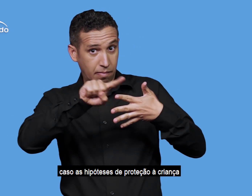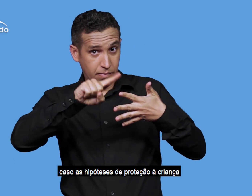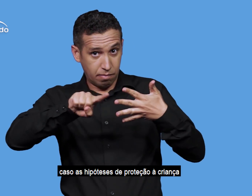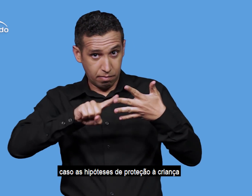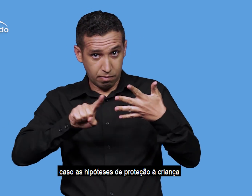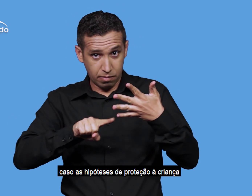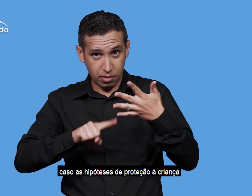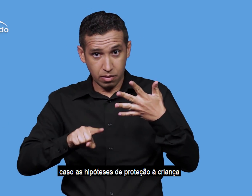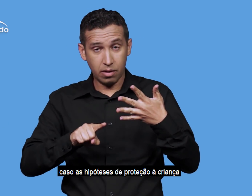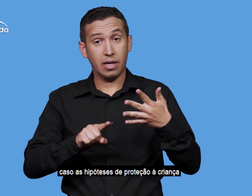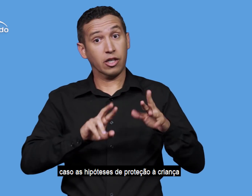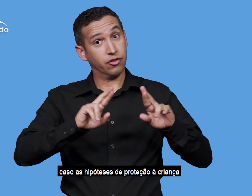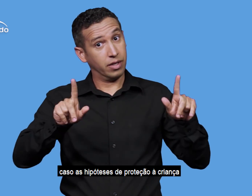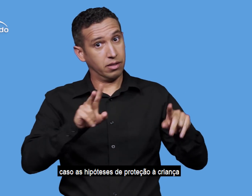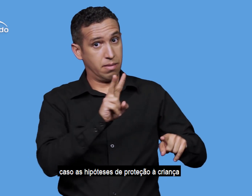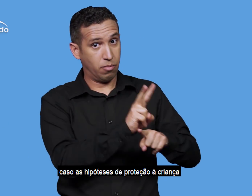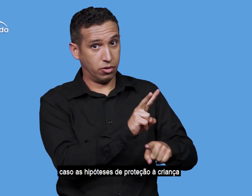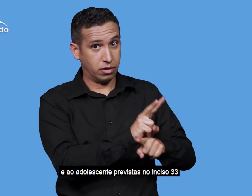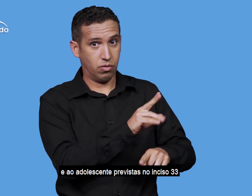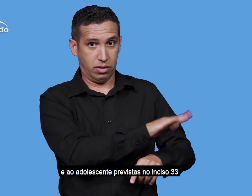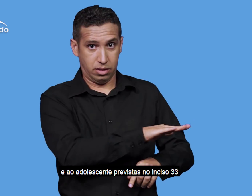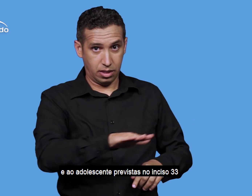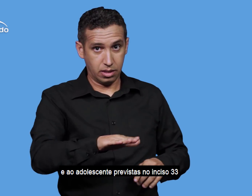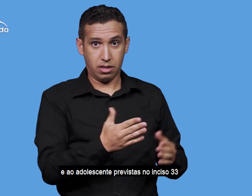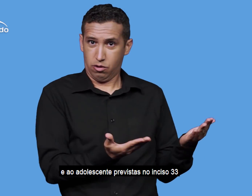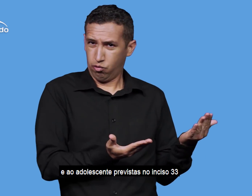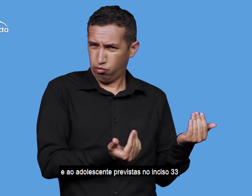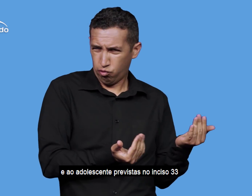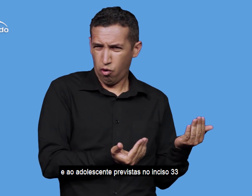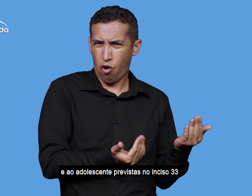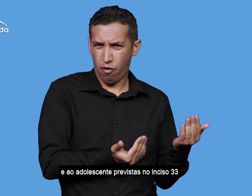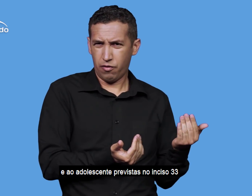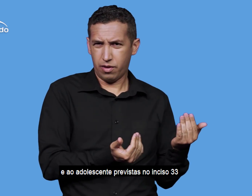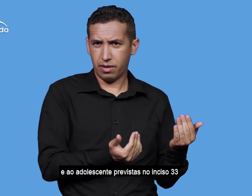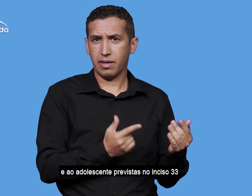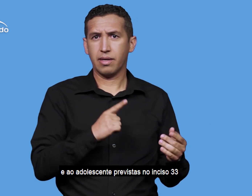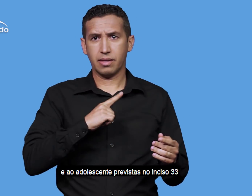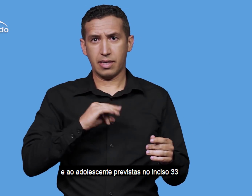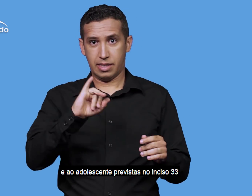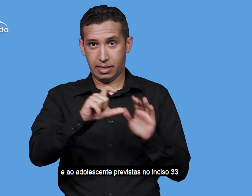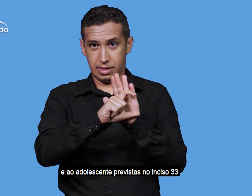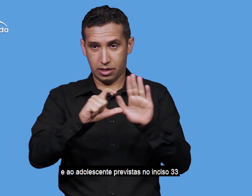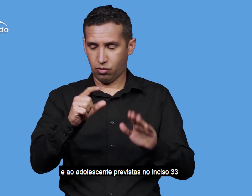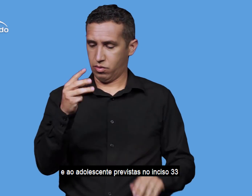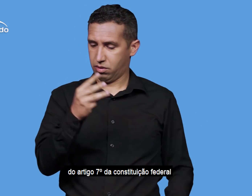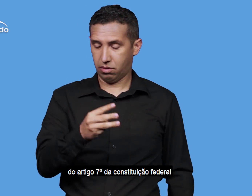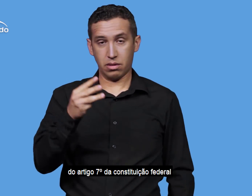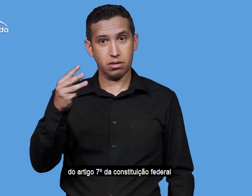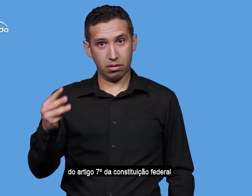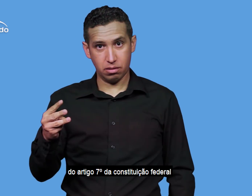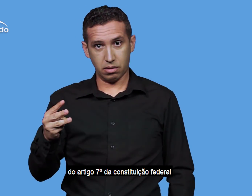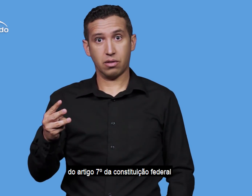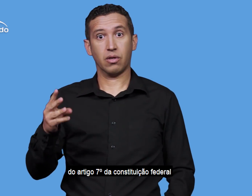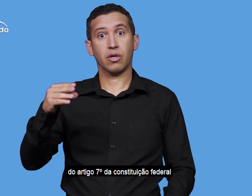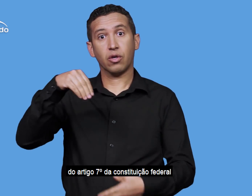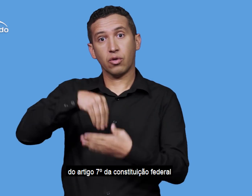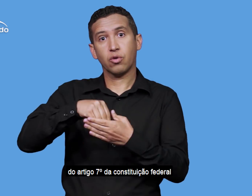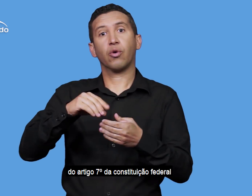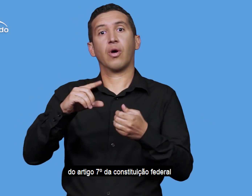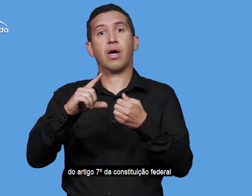hipóteses de proteção à criança e ao adolescente previstas no inciso 33 do artigo 7º da